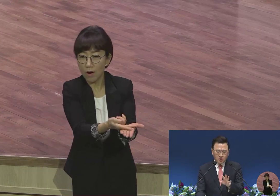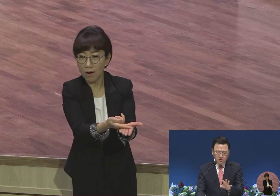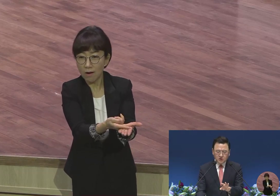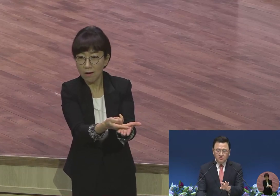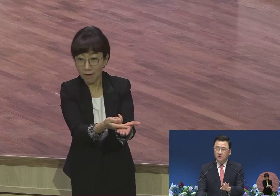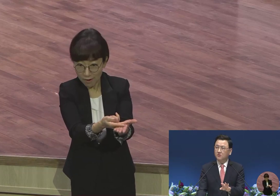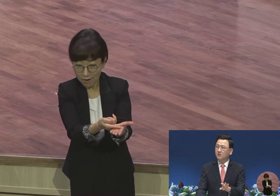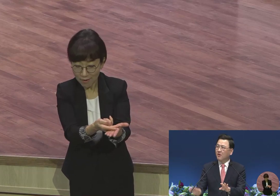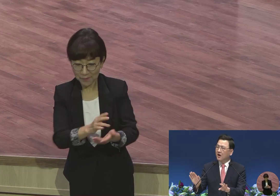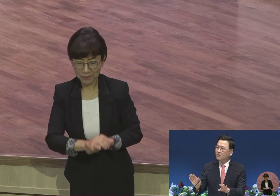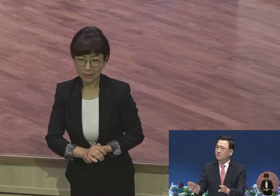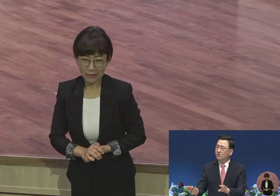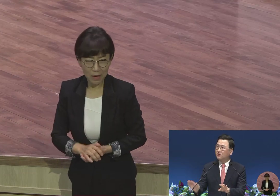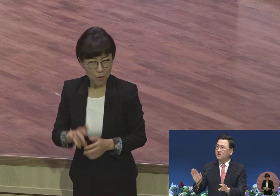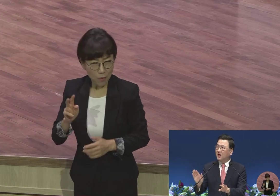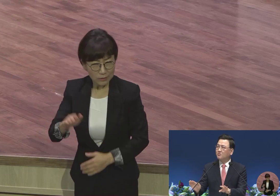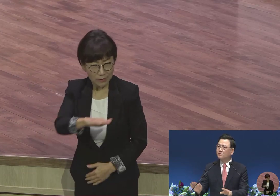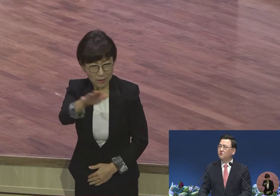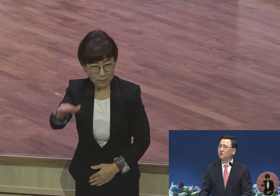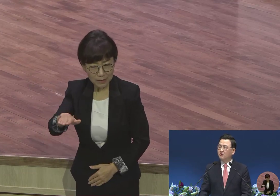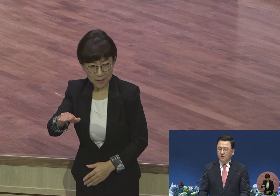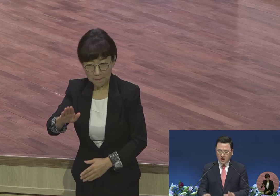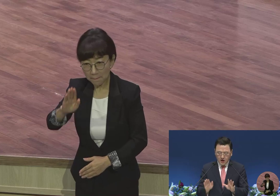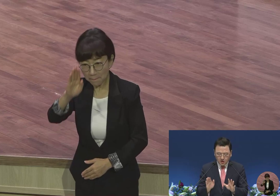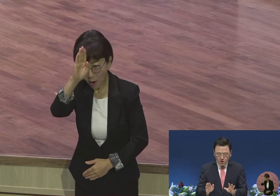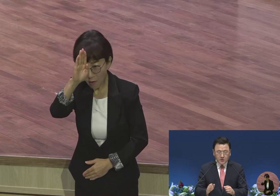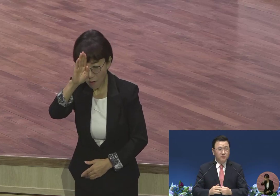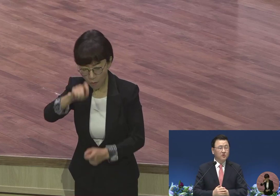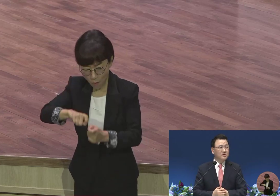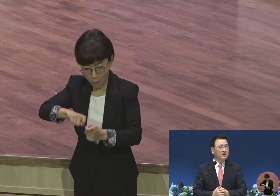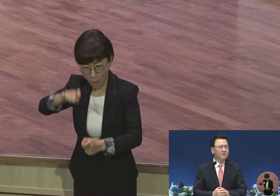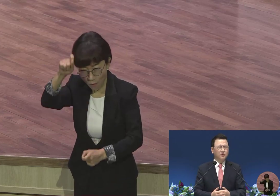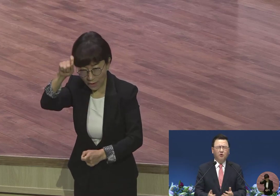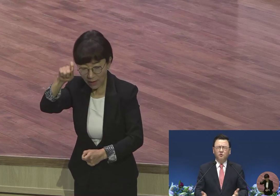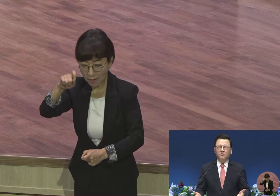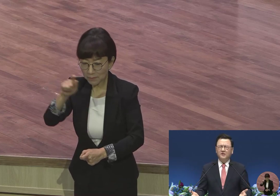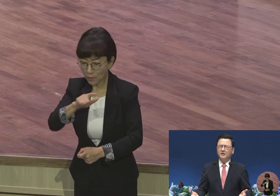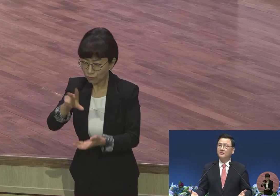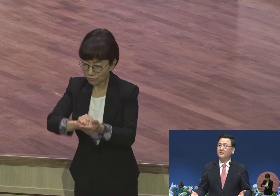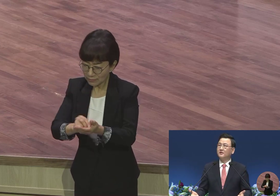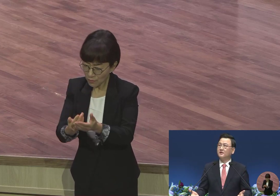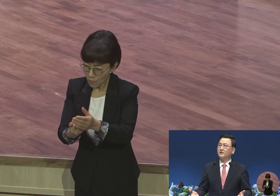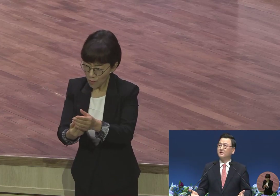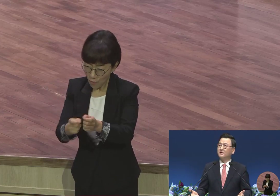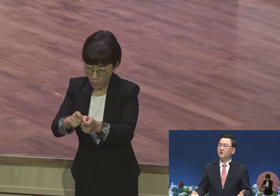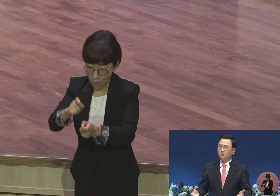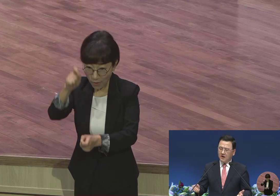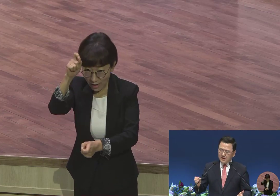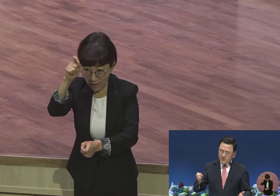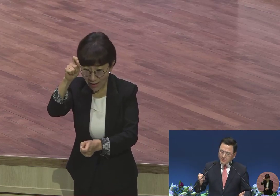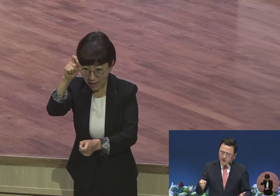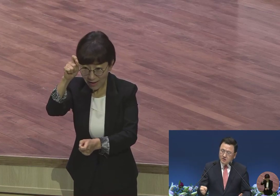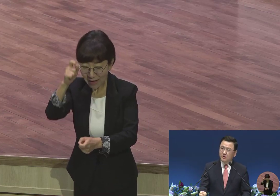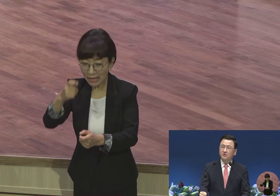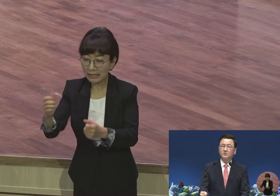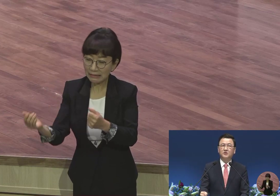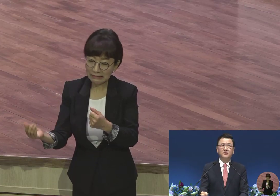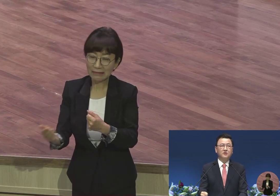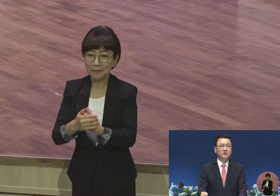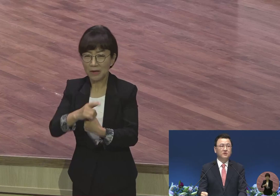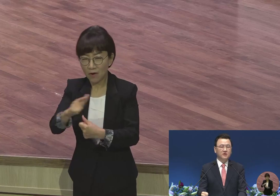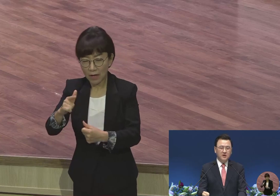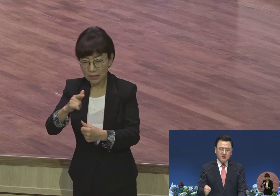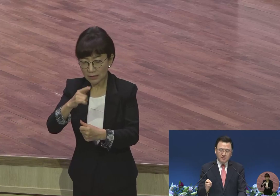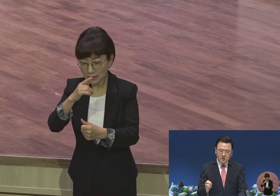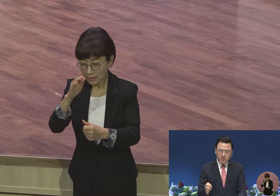오늘 우리 정신이 무너지고 마음이 무너지고 삶이 무너지고 학업이 무너진 사람 너무너무 많다는 거예요. 오늘 하나님의 말씀을